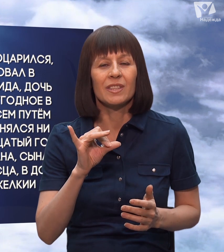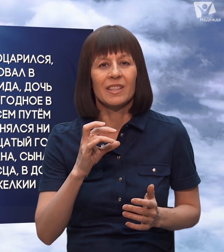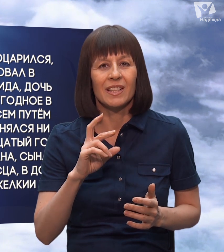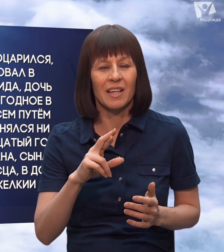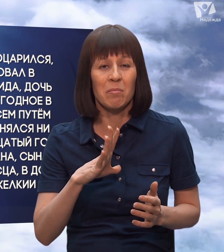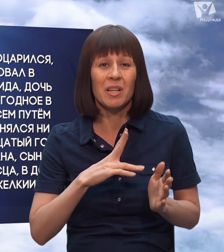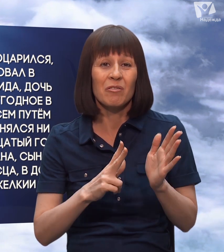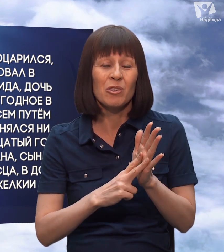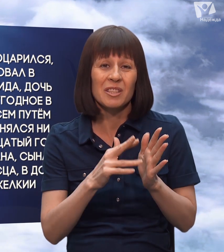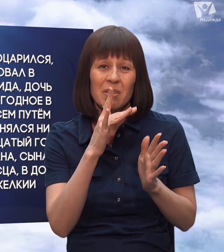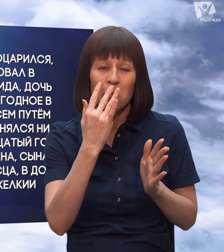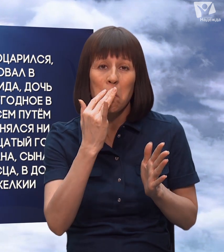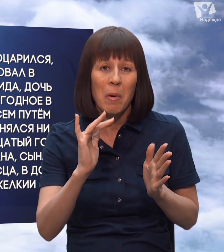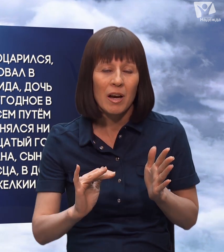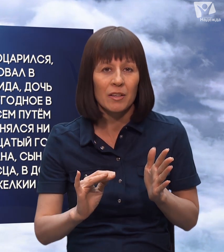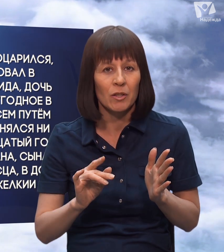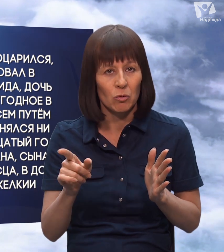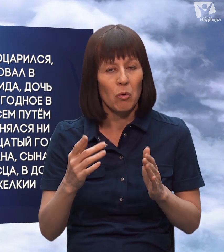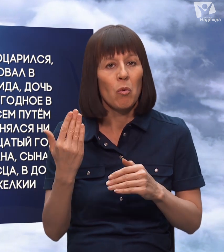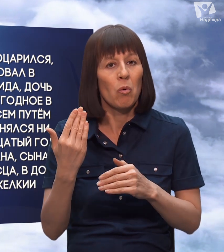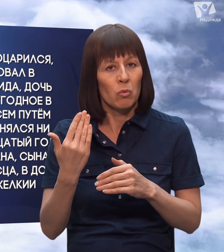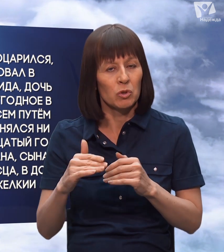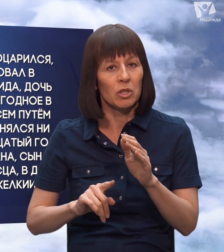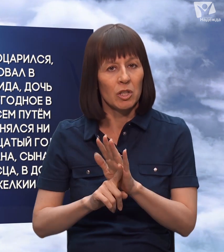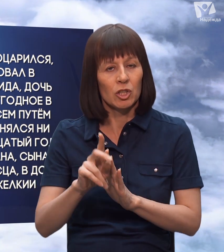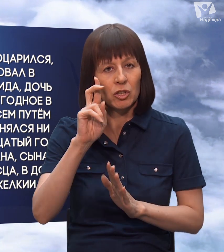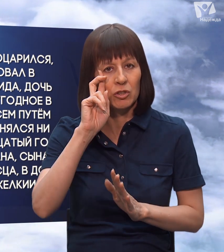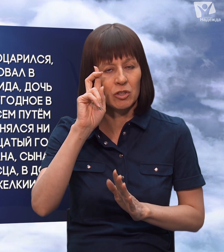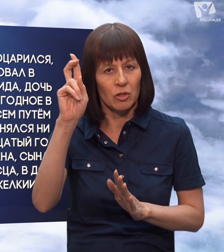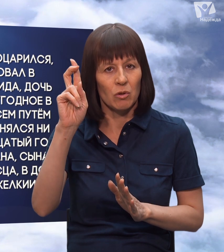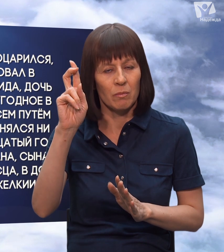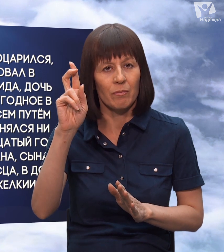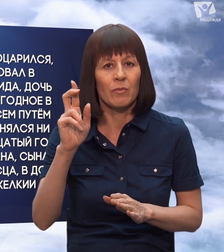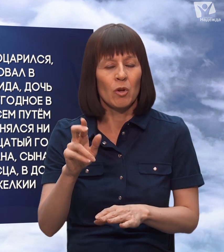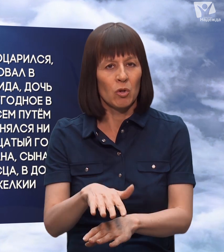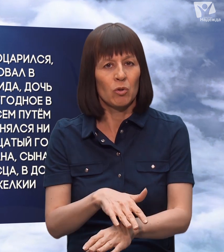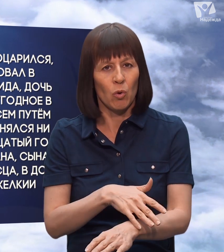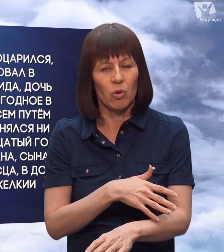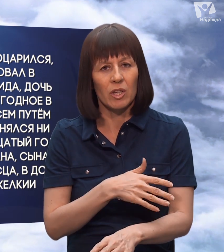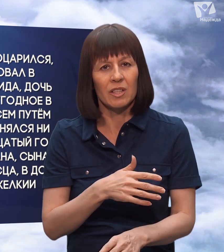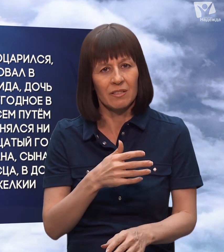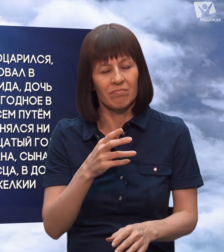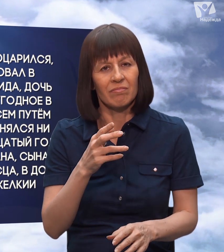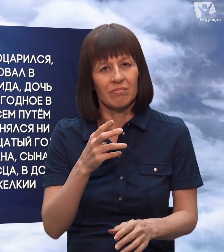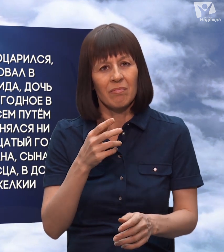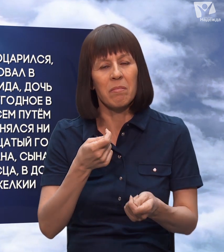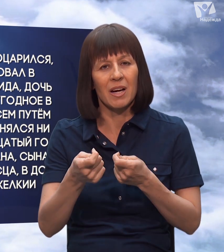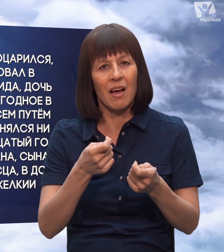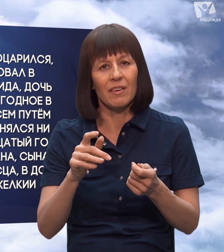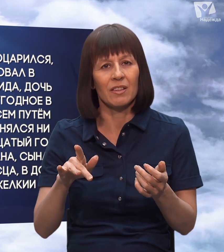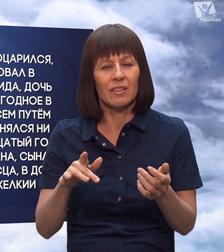вася когда воцарился и 31 год царства в иерусалиме ими матери его иди до